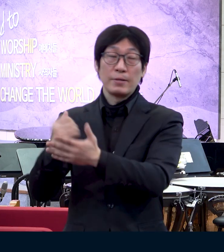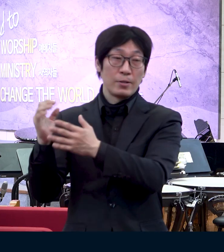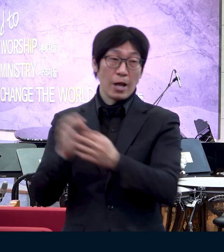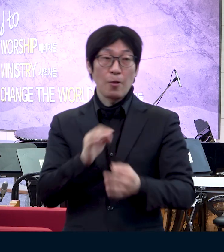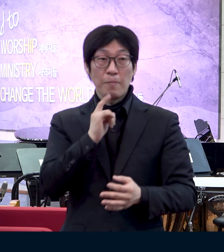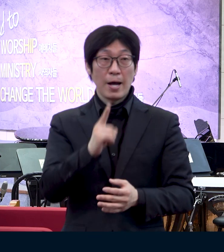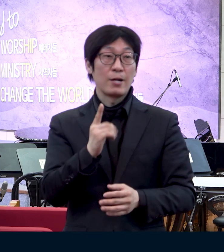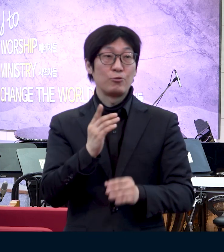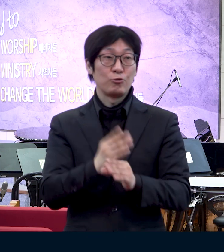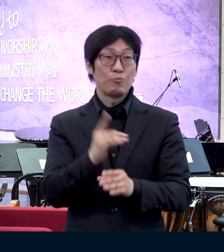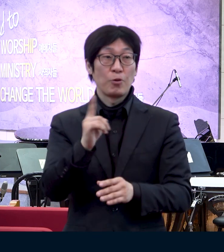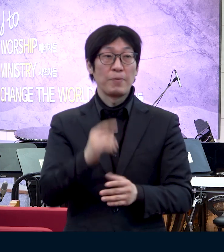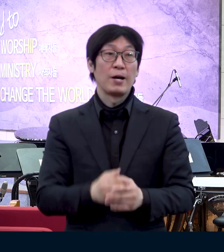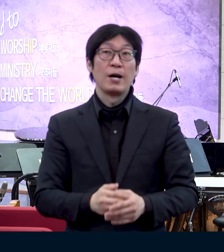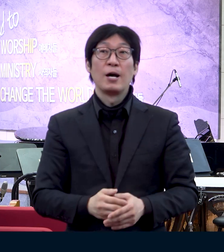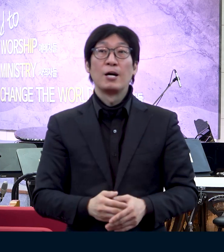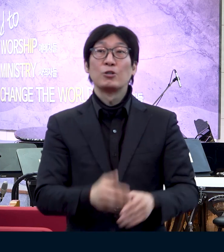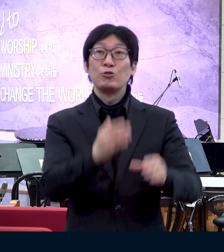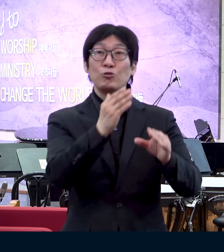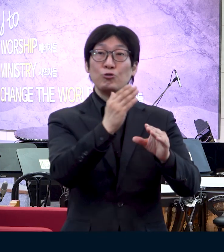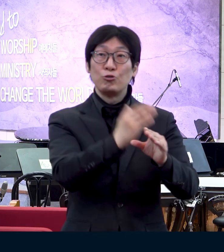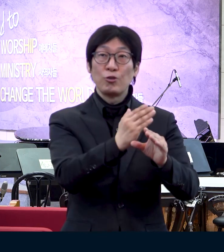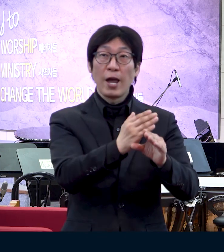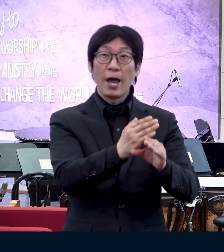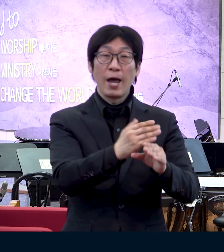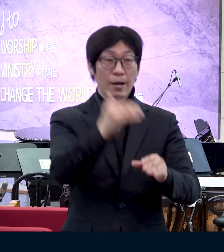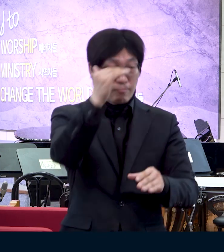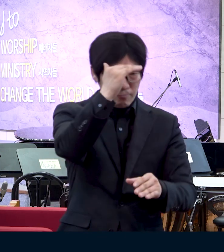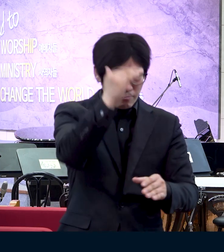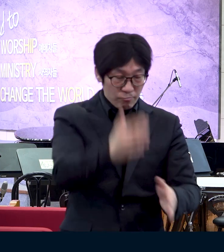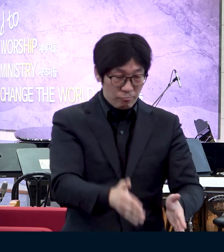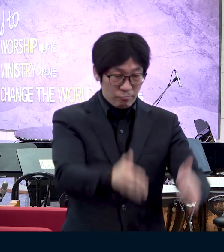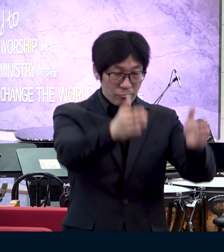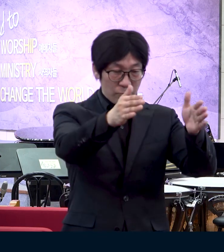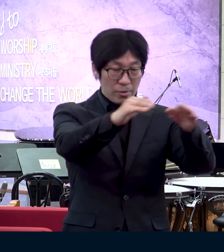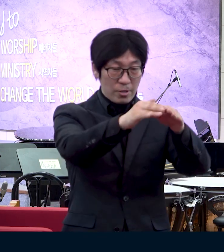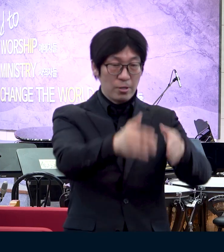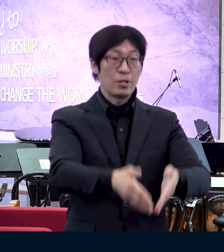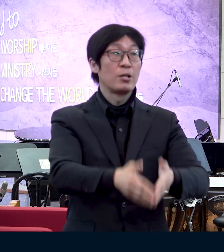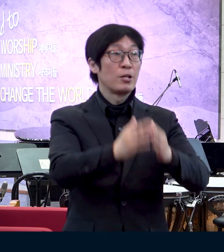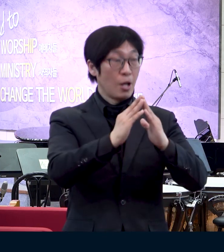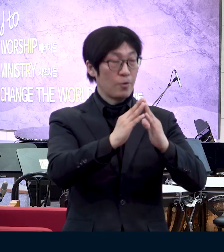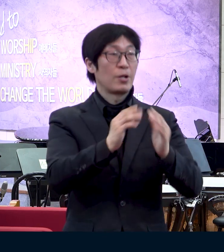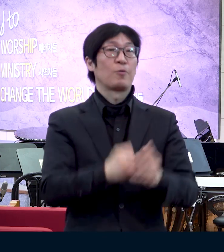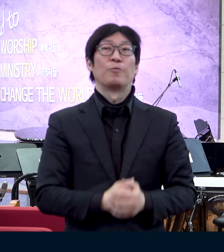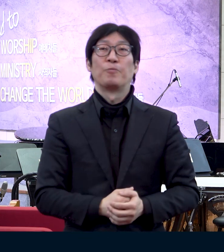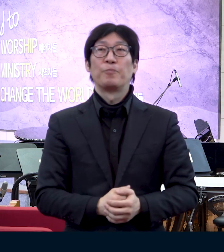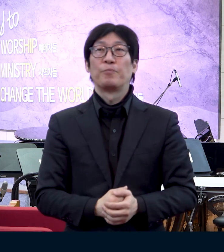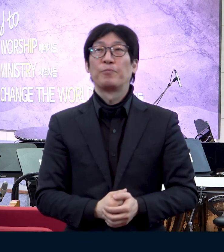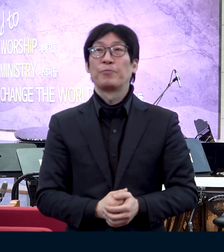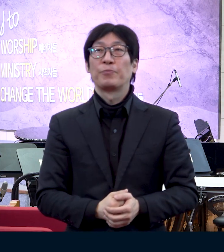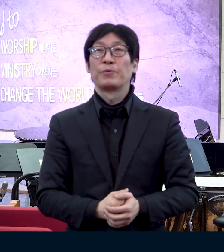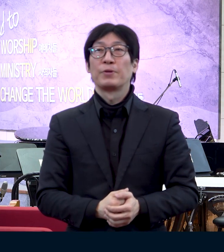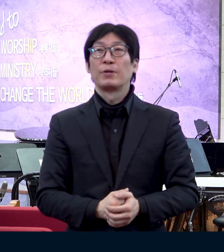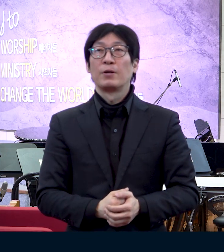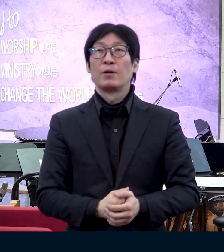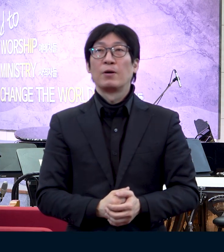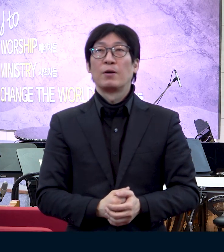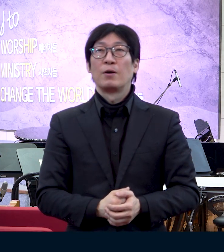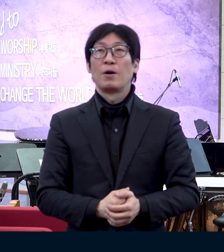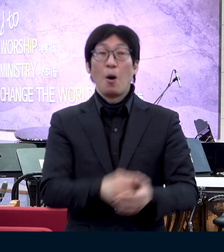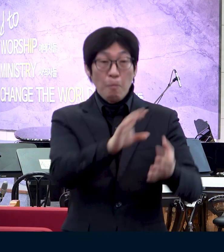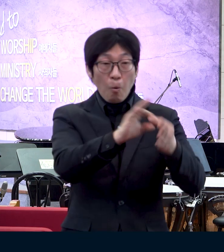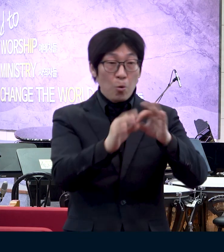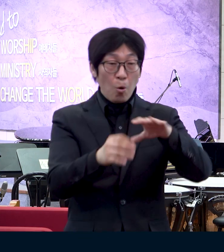하나님 또한 말씀하셨습니다. 그 중에 망대를 세웠다라고. 그 중에 망대를 세웠다고.